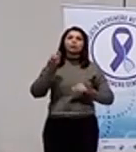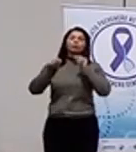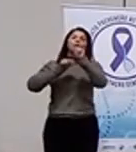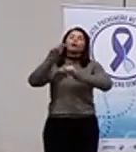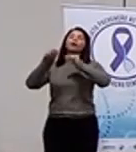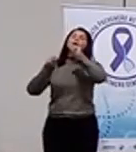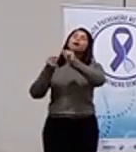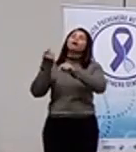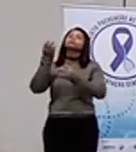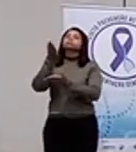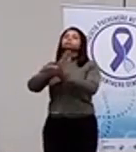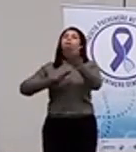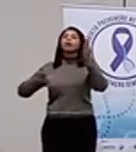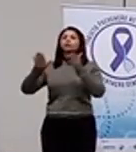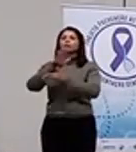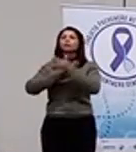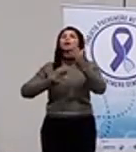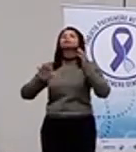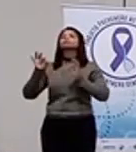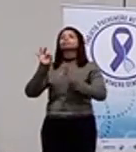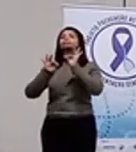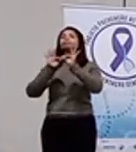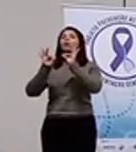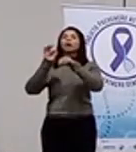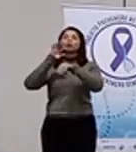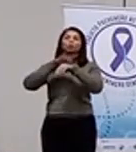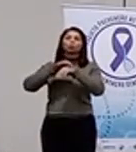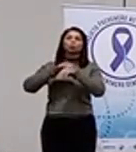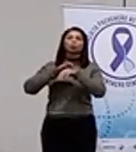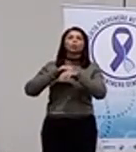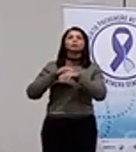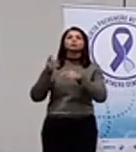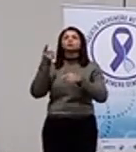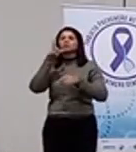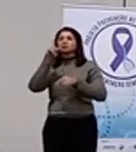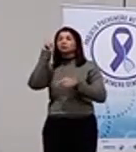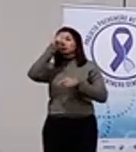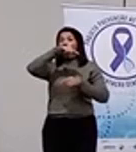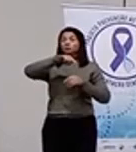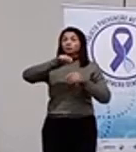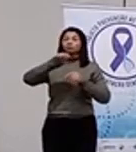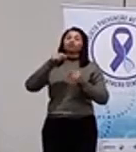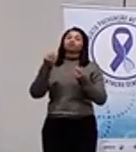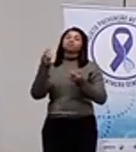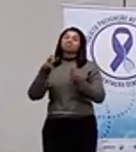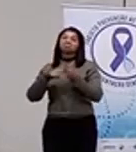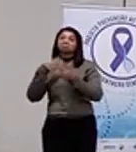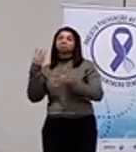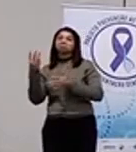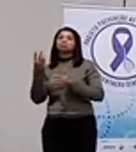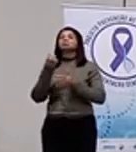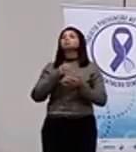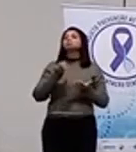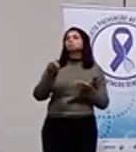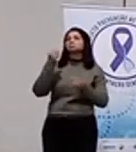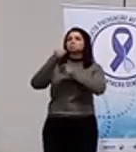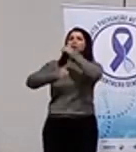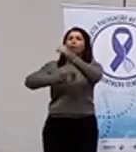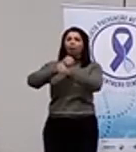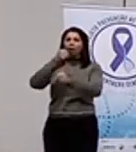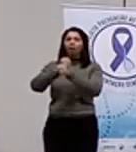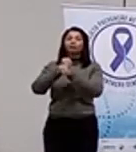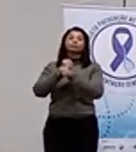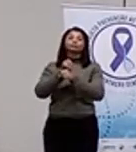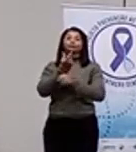apenas 250 chegam a ser viáveis. E isso é uma busca de 3 a 6 anos. E isso também custa dinheiro, viu? Você tem que